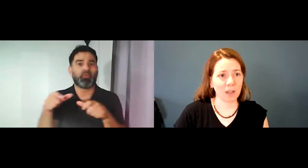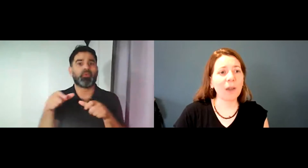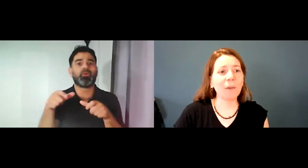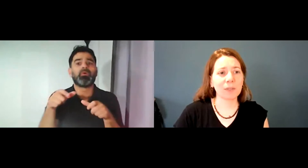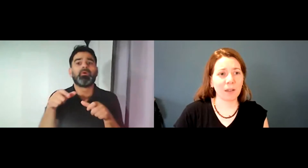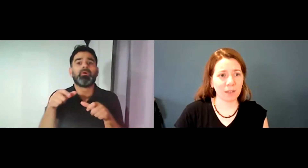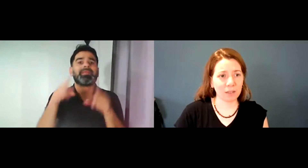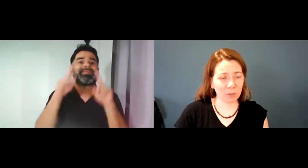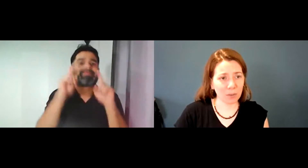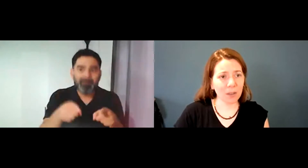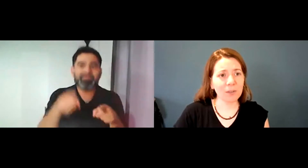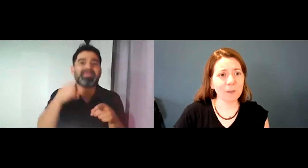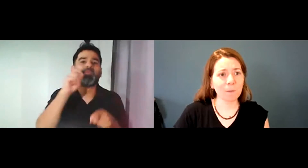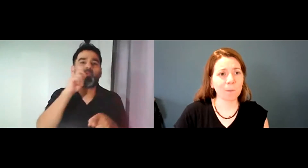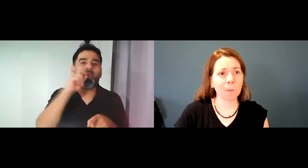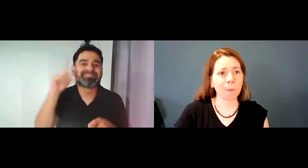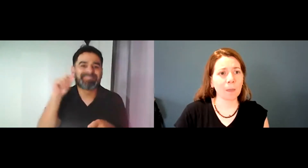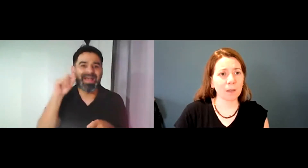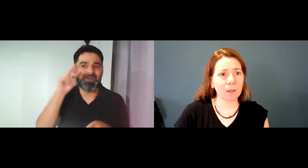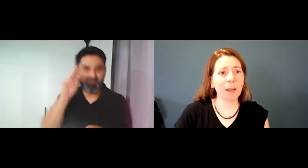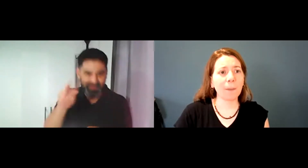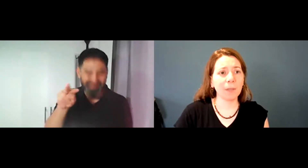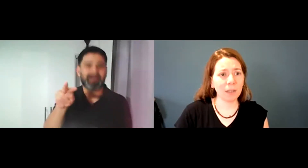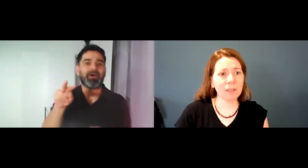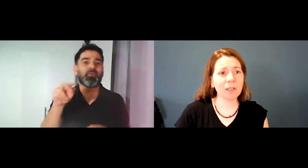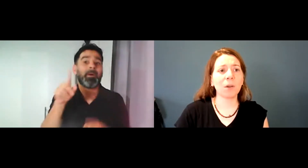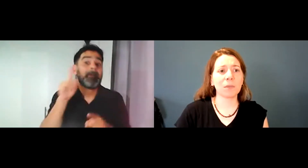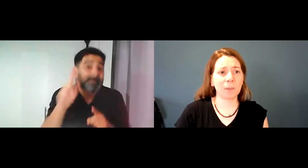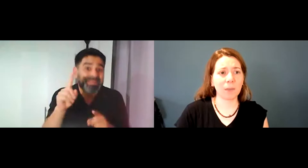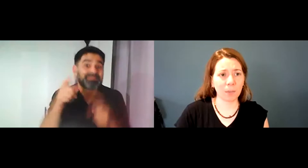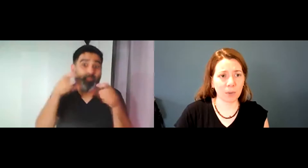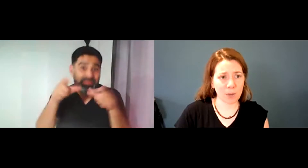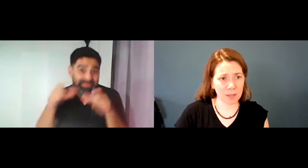Ahora vamos a ver estos videos y también se lo vamos a mandar por WhatsApp.